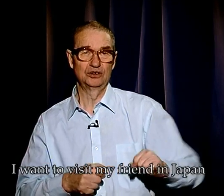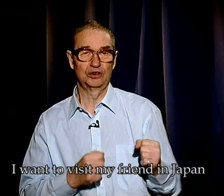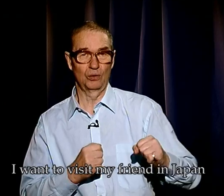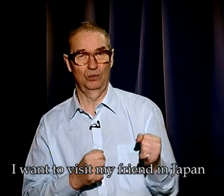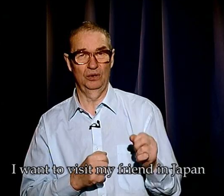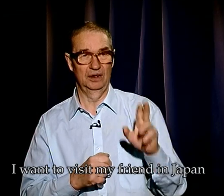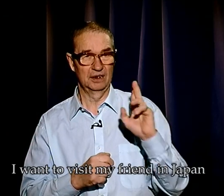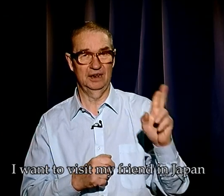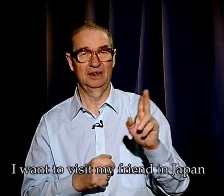ехать в